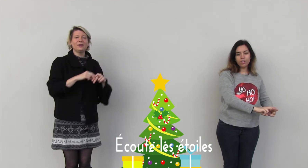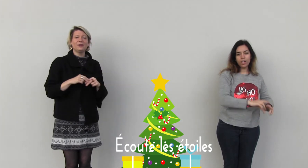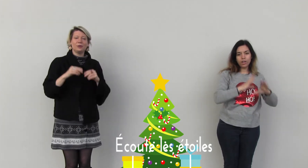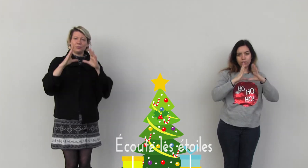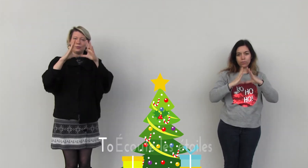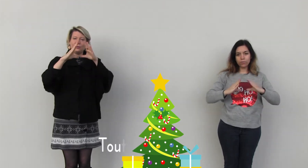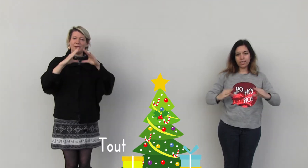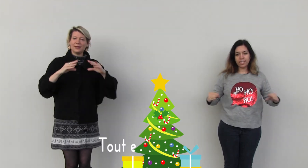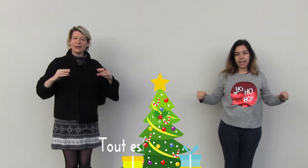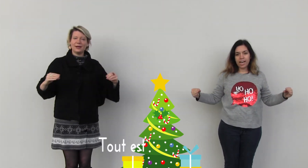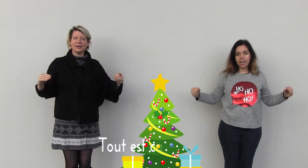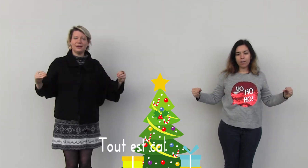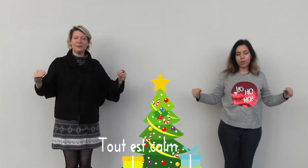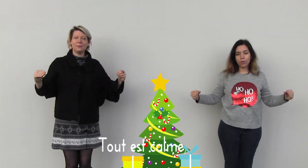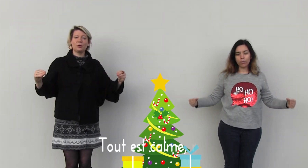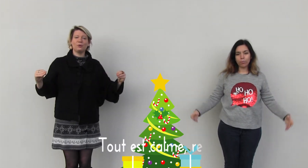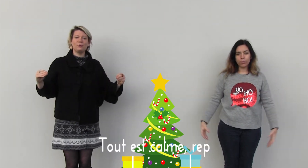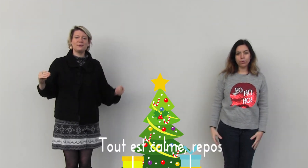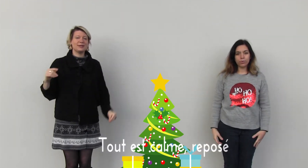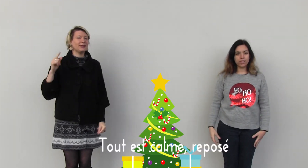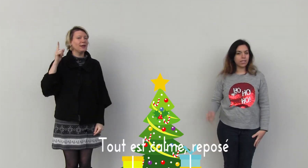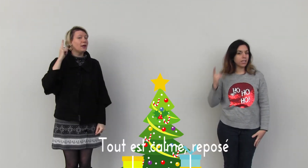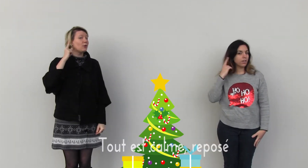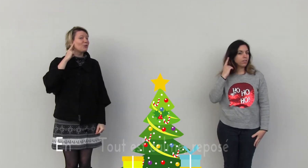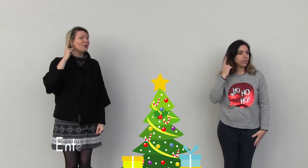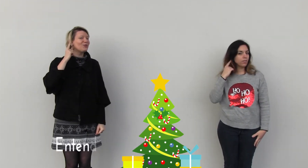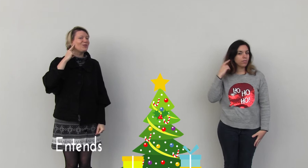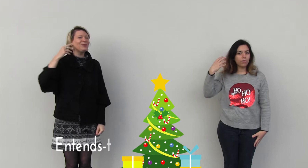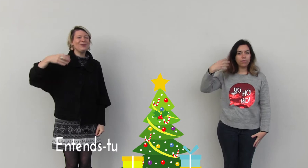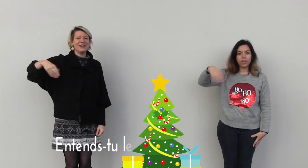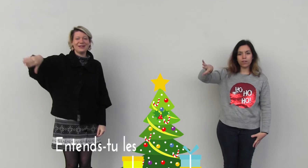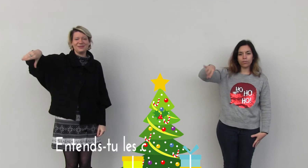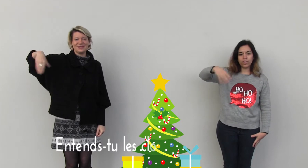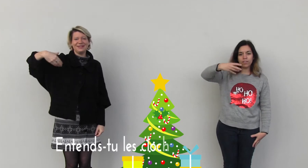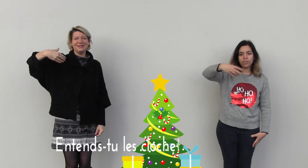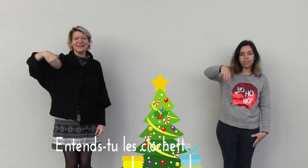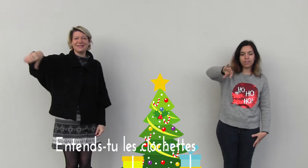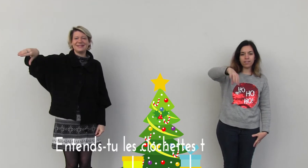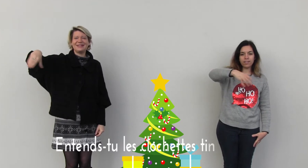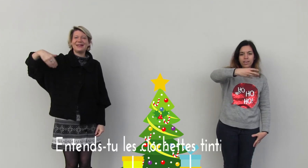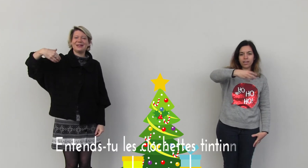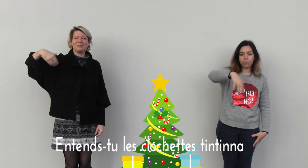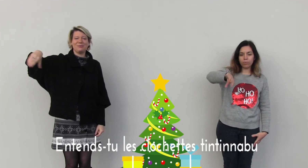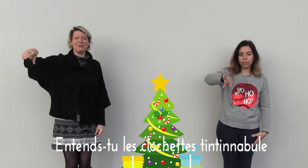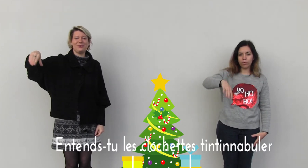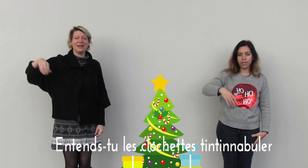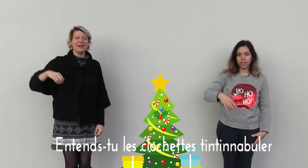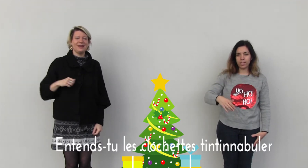Tout est calme, reposé, entends-tu les clochettes Tout intinabulées